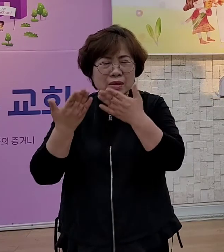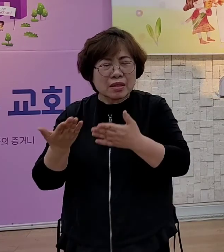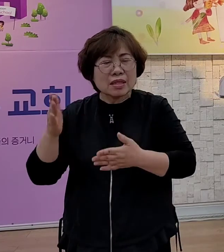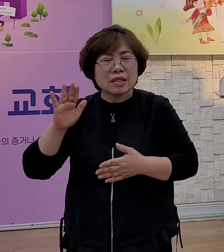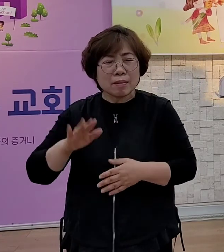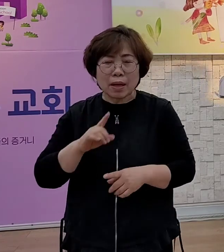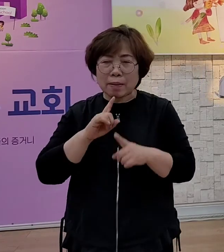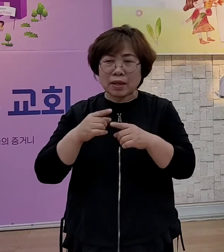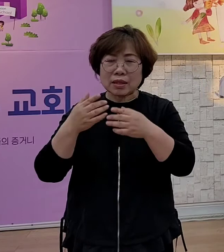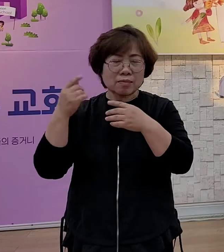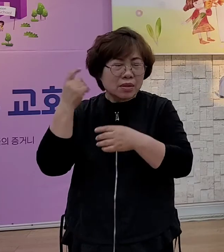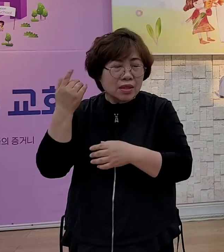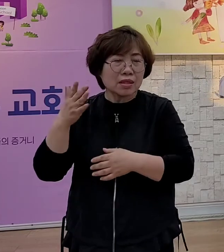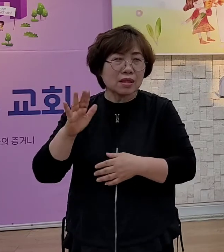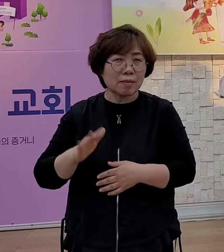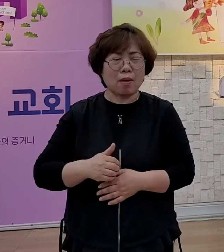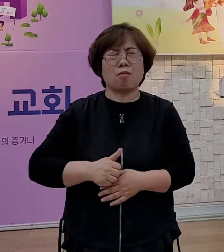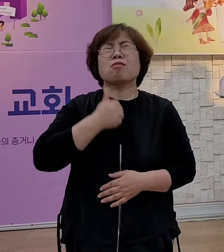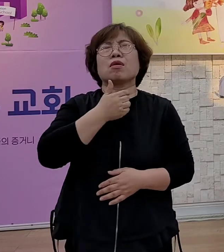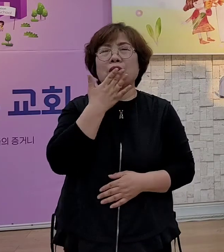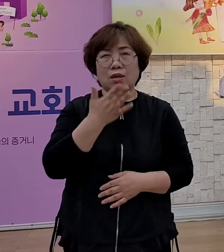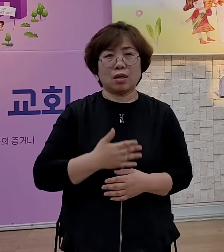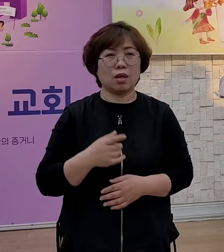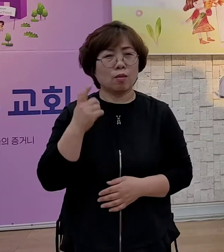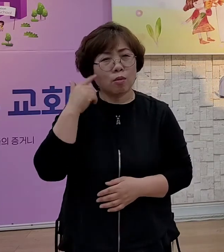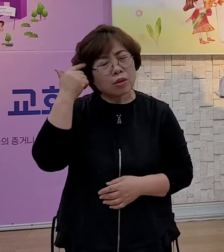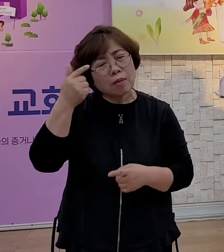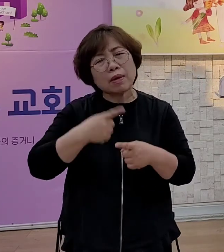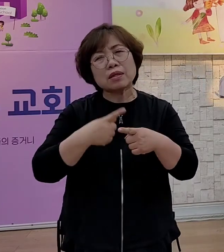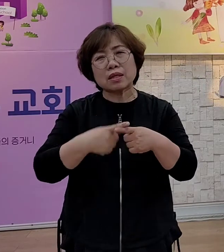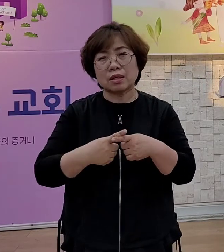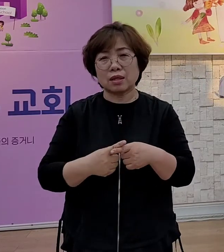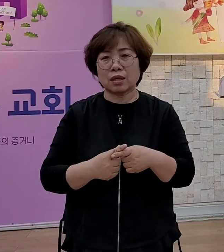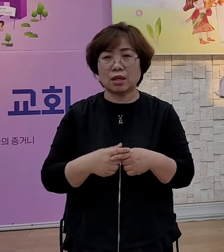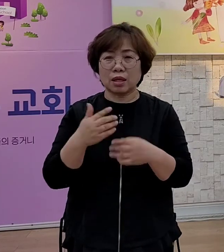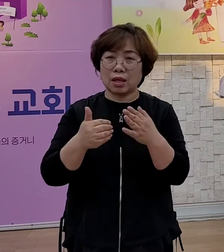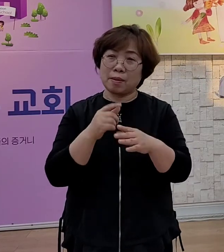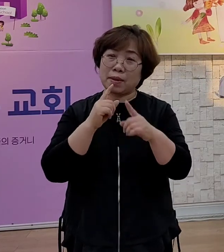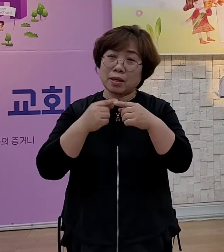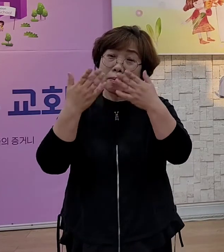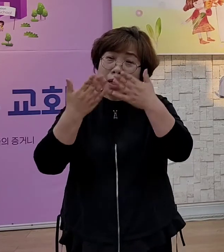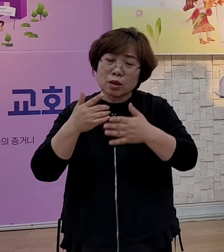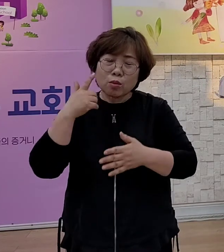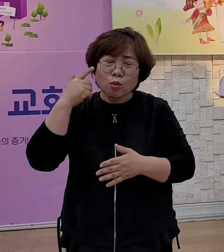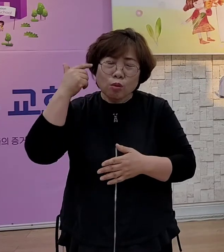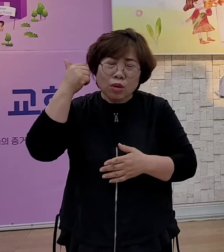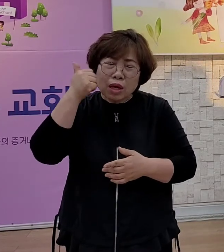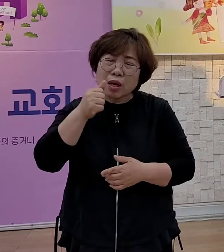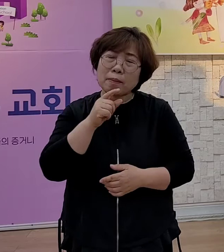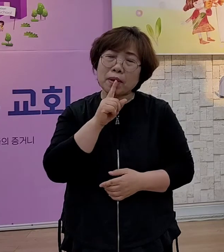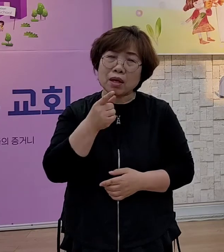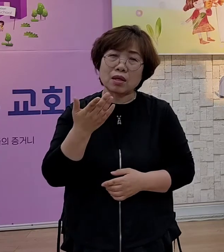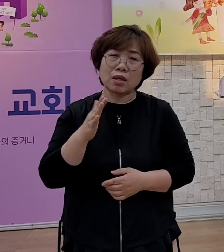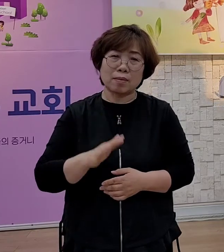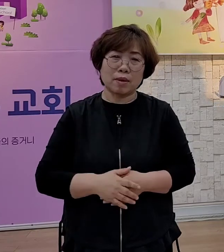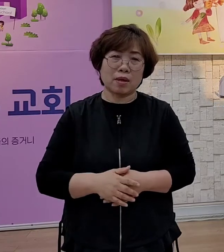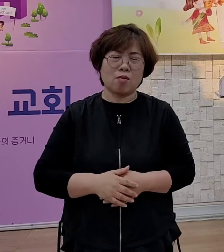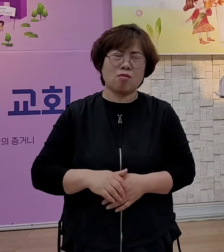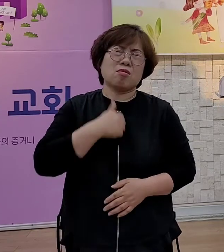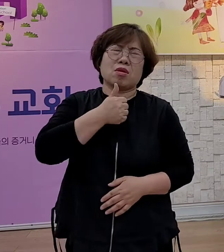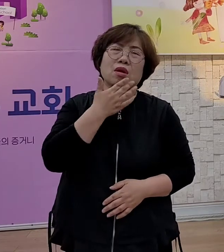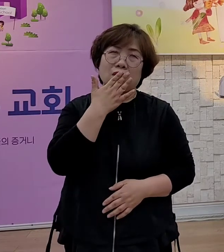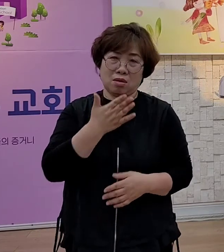우리가 목사라 그러면서 하나님의 말씀을 받았다 그러면서도 이 성내는 게 가능했다는